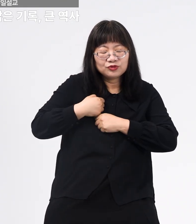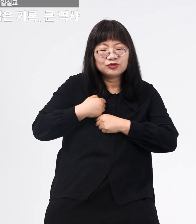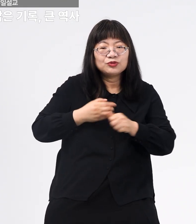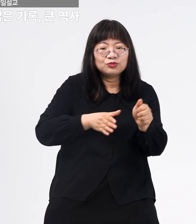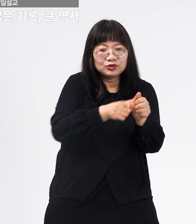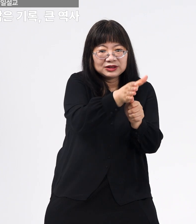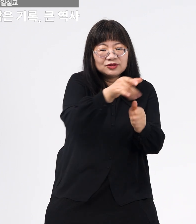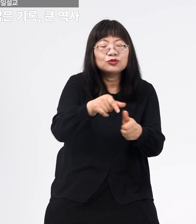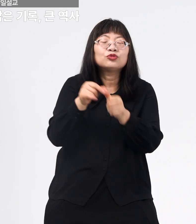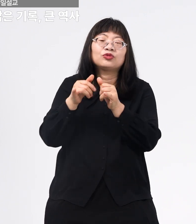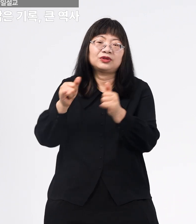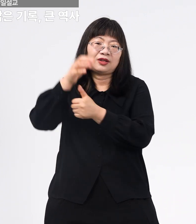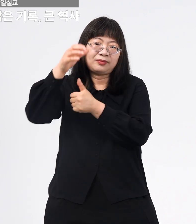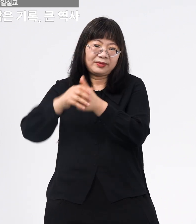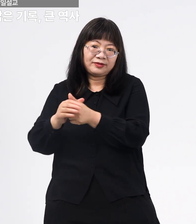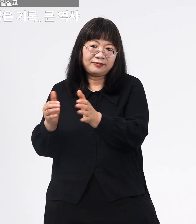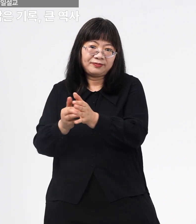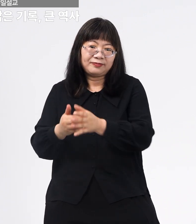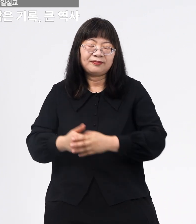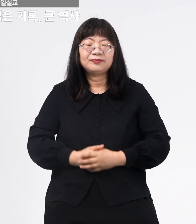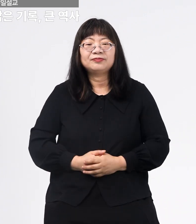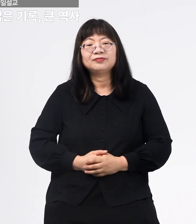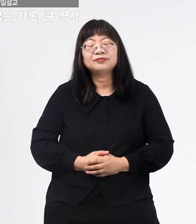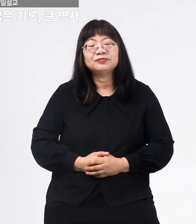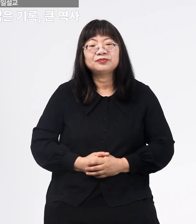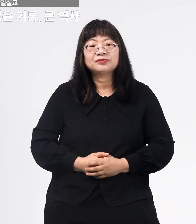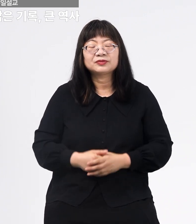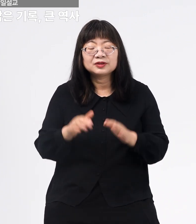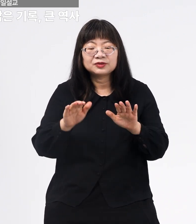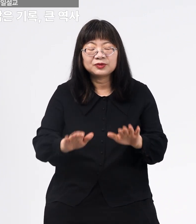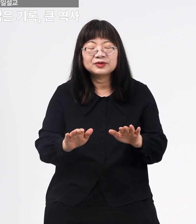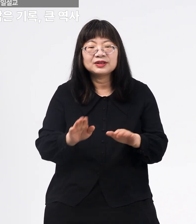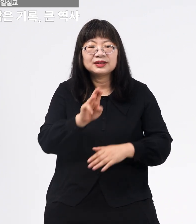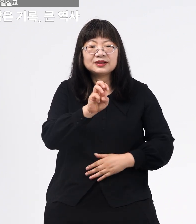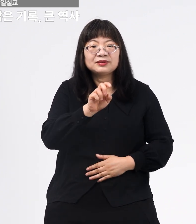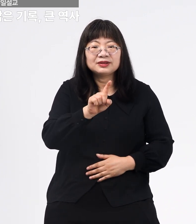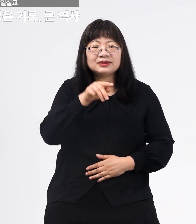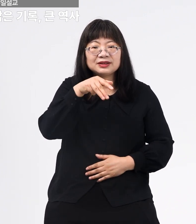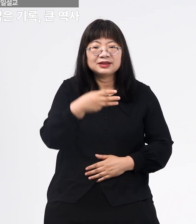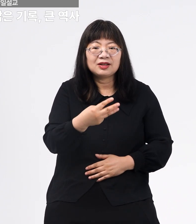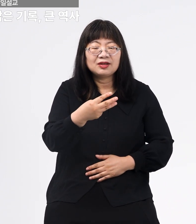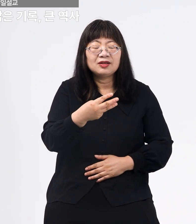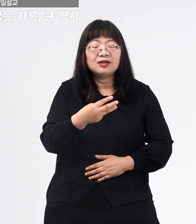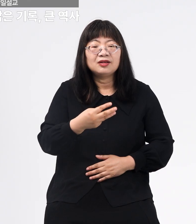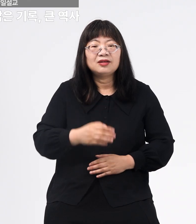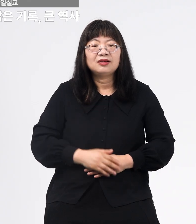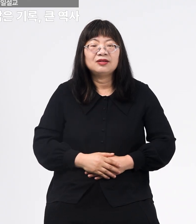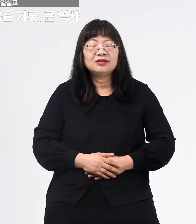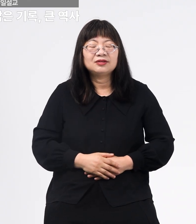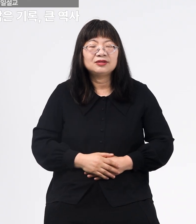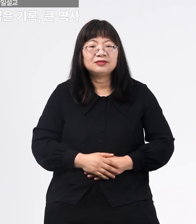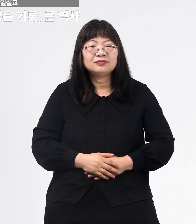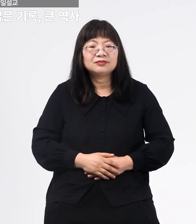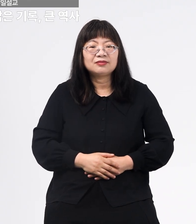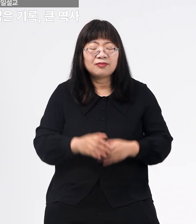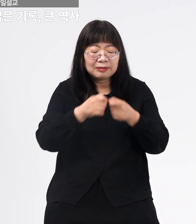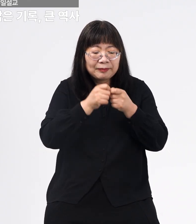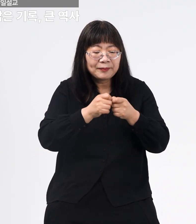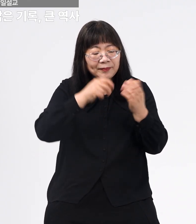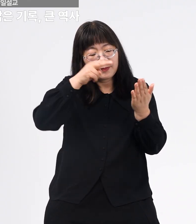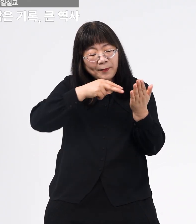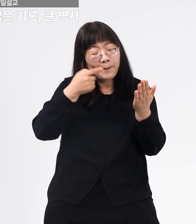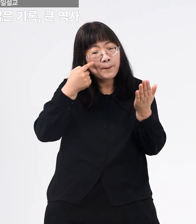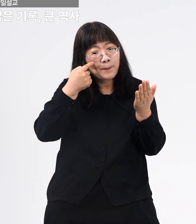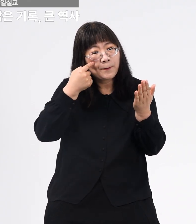삼은 거예요. 자, 우리 오늘 본문 31절을 한번 더 자세히